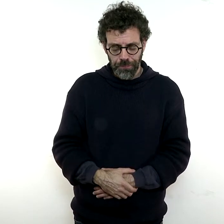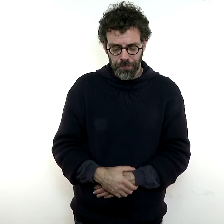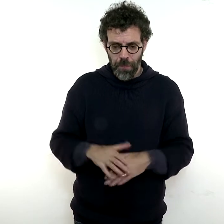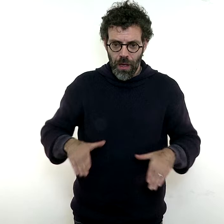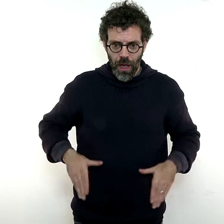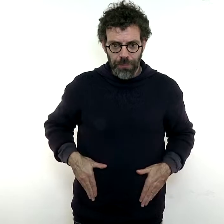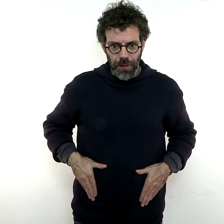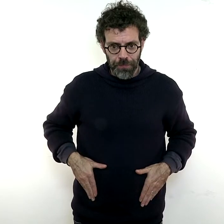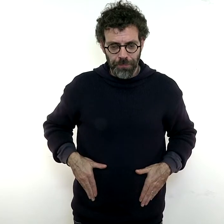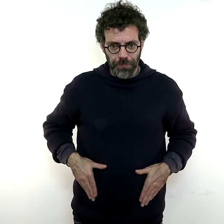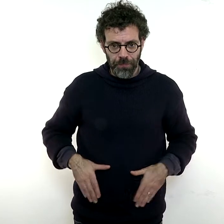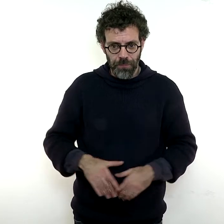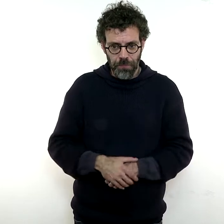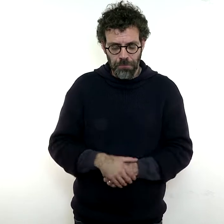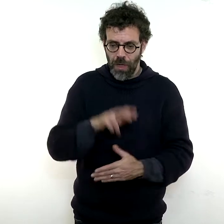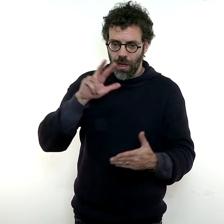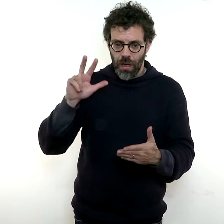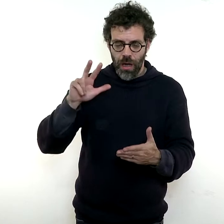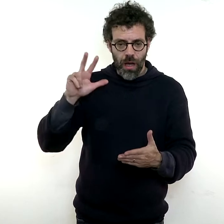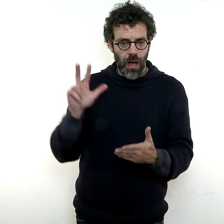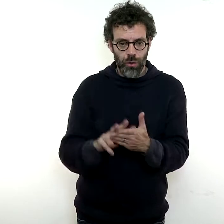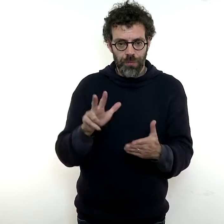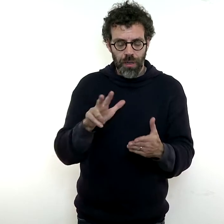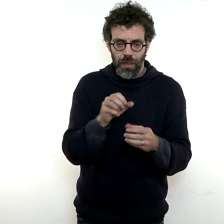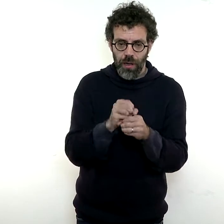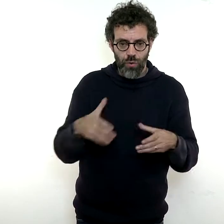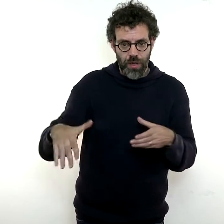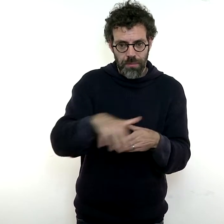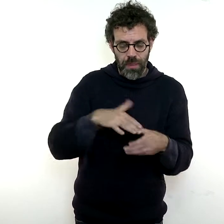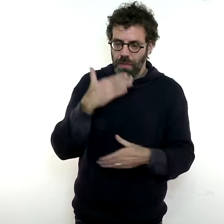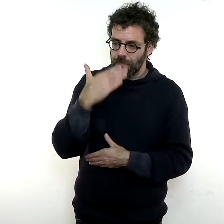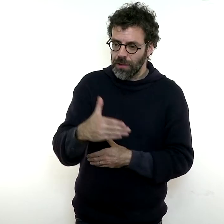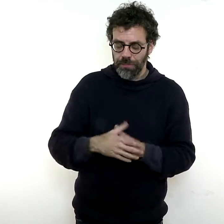Qui s'abstient? Adopté à l'unanimité, je vous en remercie.